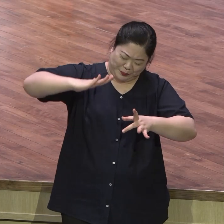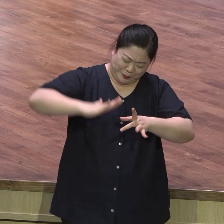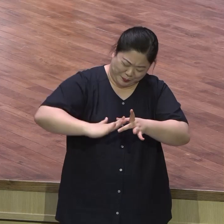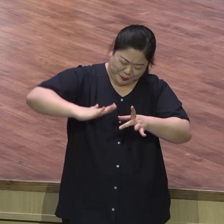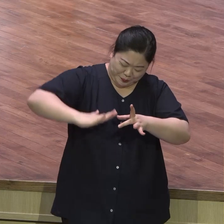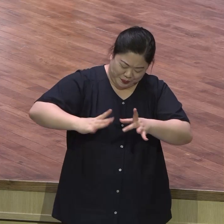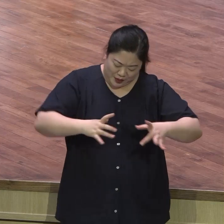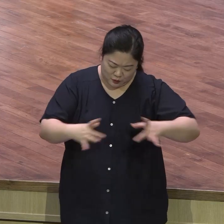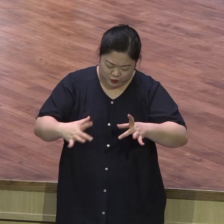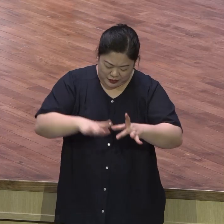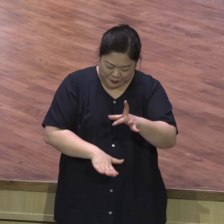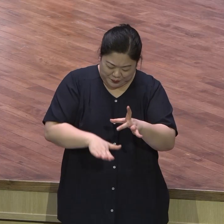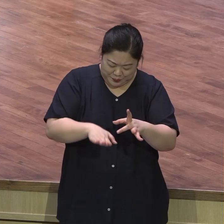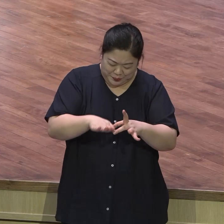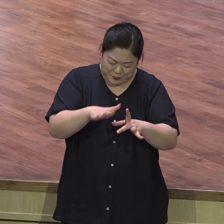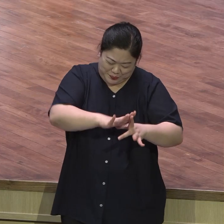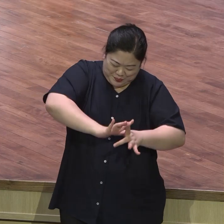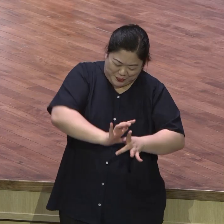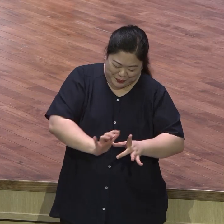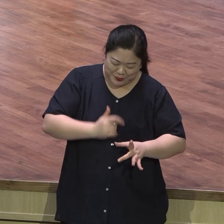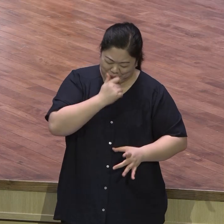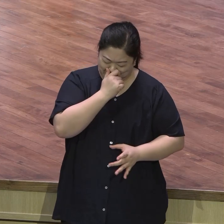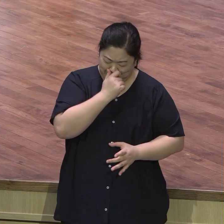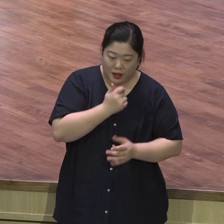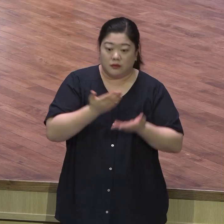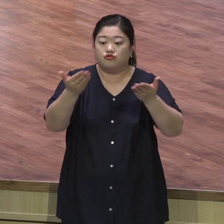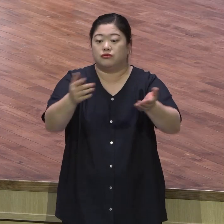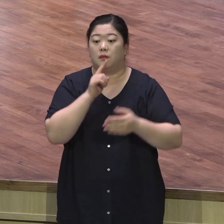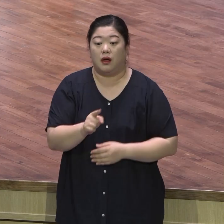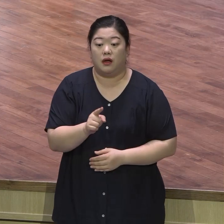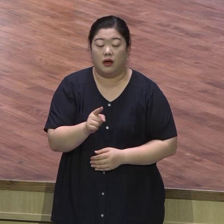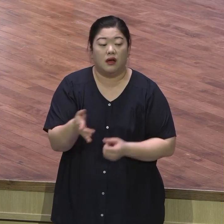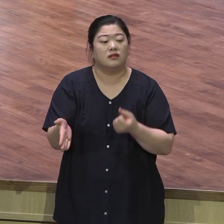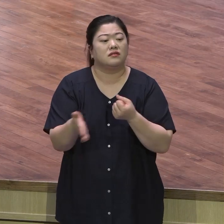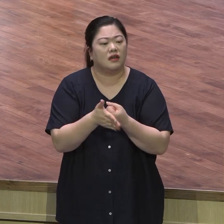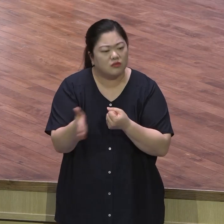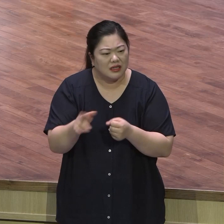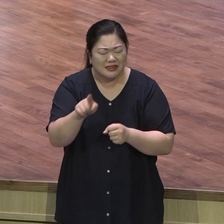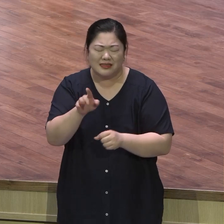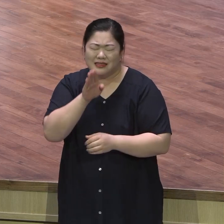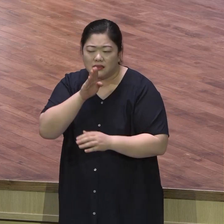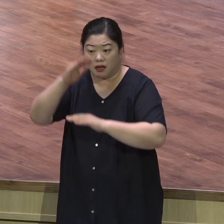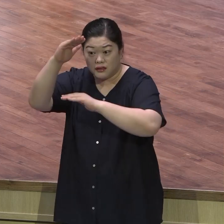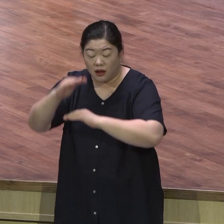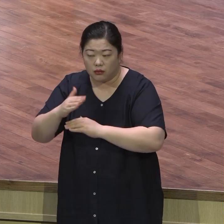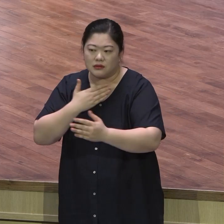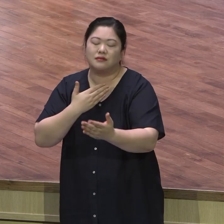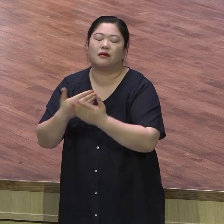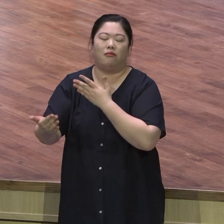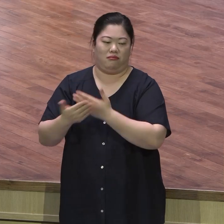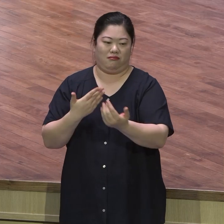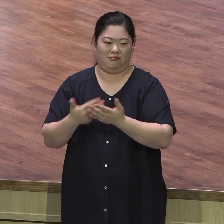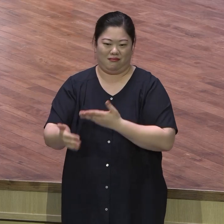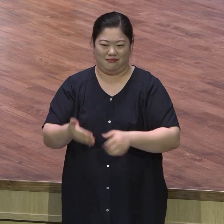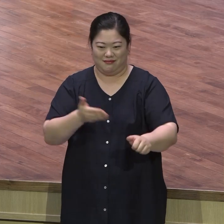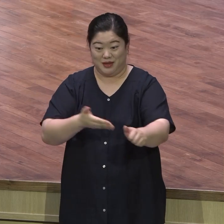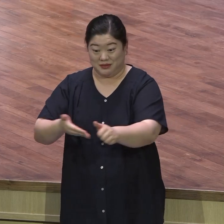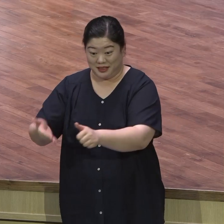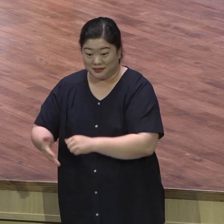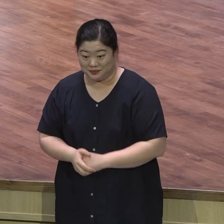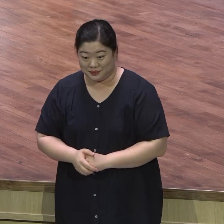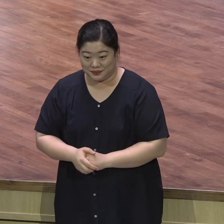정말 무엇인지 실제로. 여러분 체험하고 정인되시기를 바랍니다. 오늘